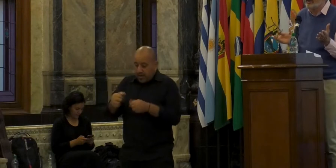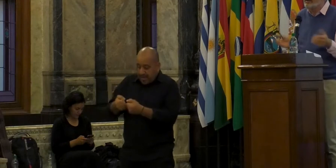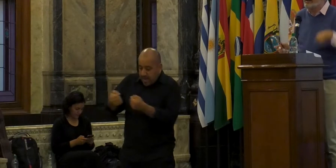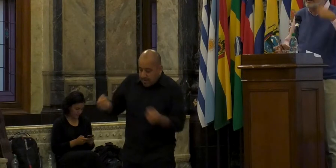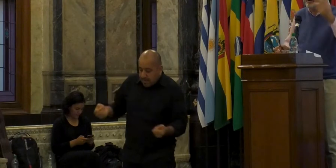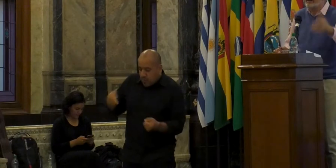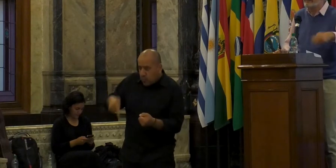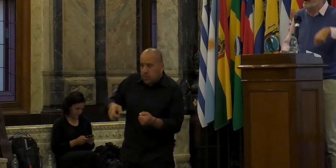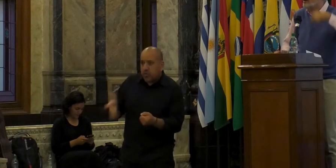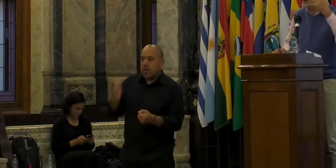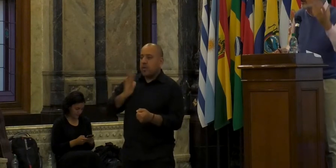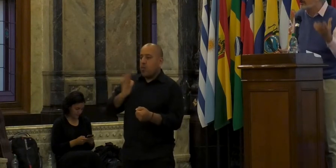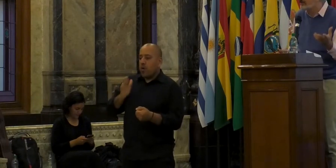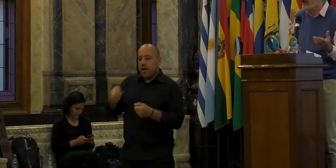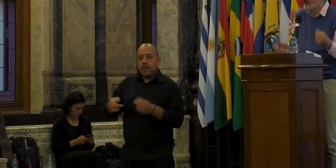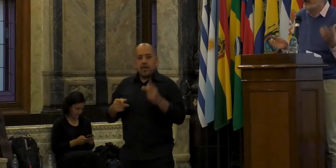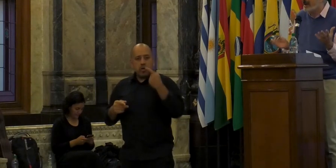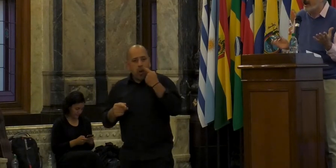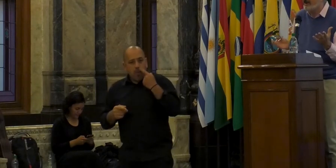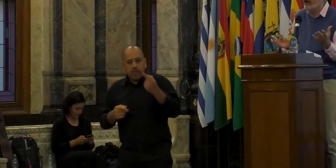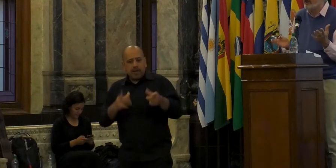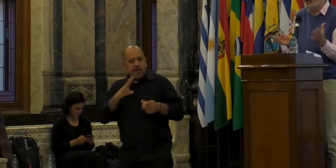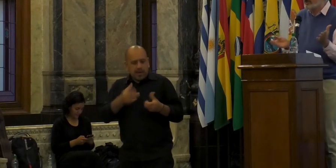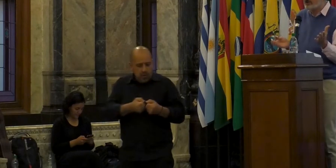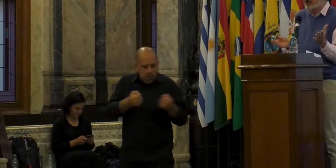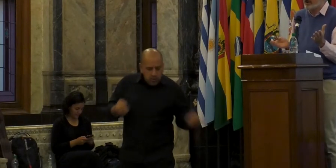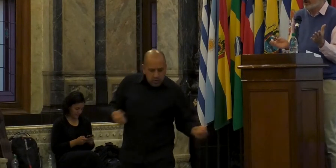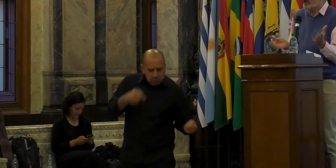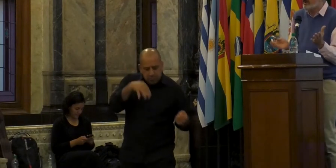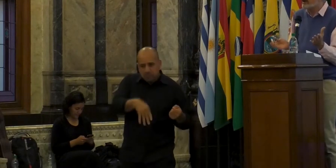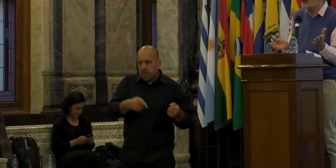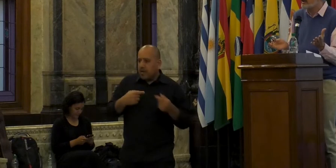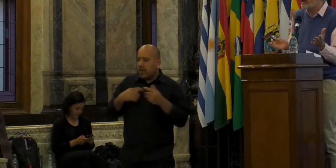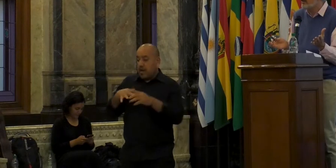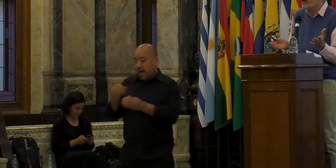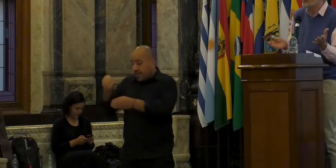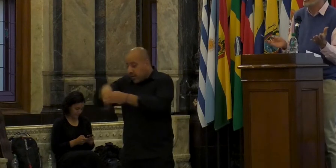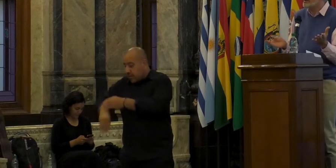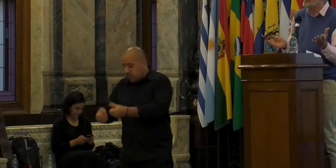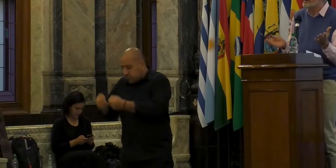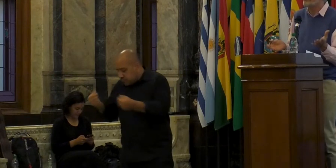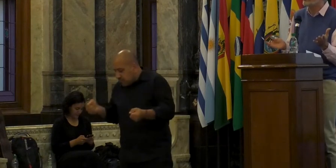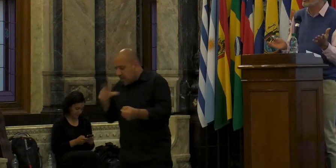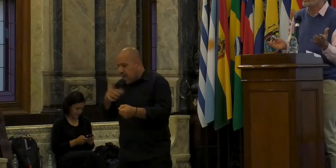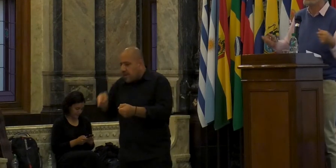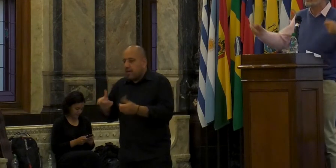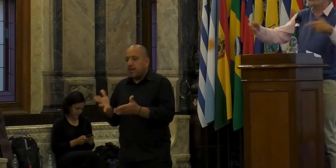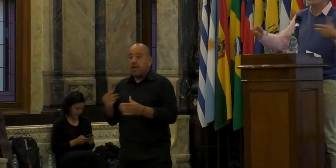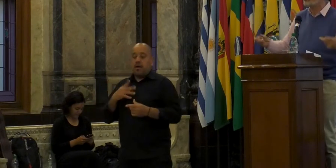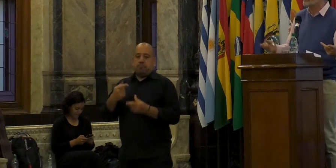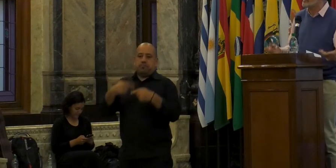bolso de señoras, de caballeros, de lo que sea. Los bolsos son universos en sí mismos que nos hablan de tantas